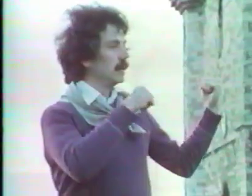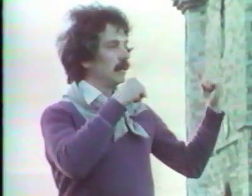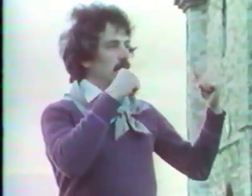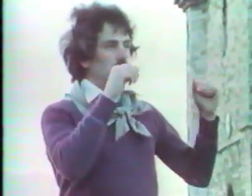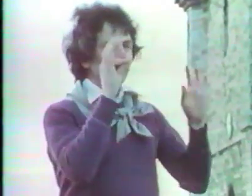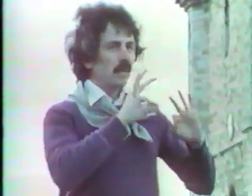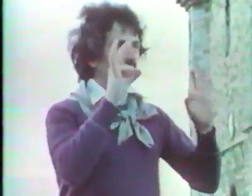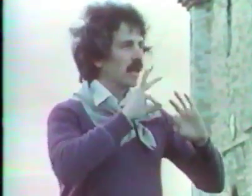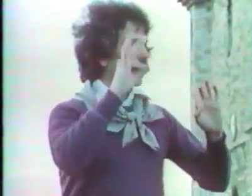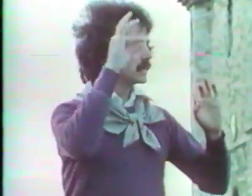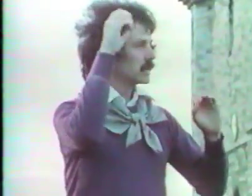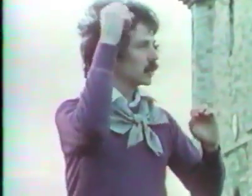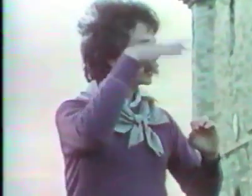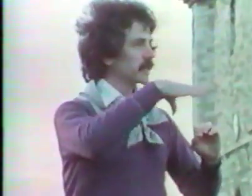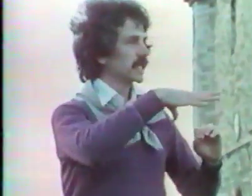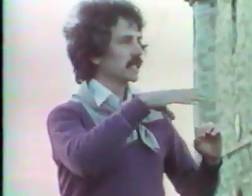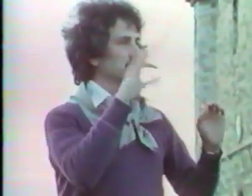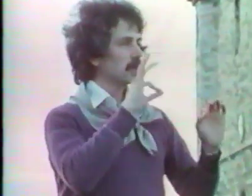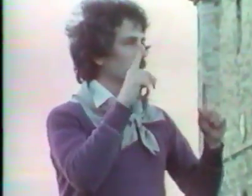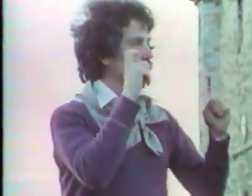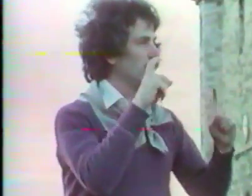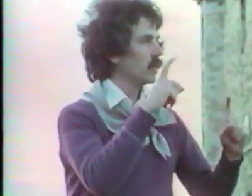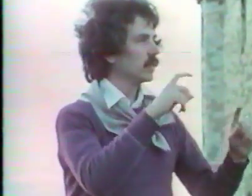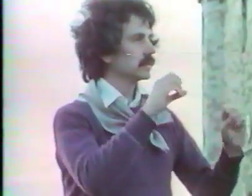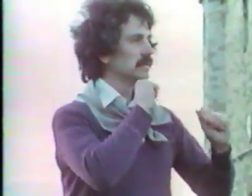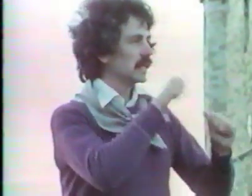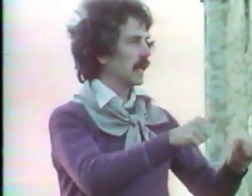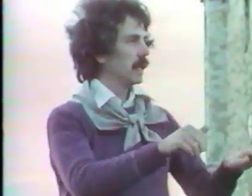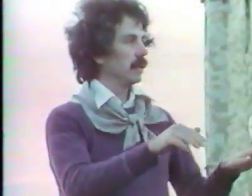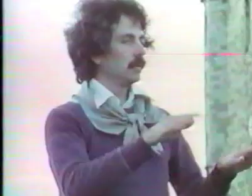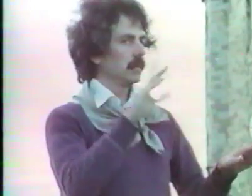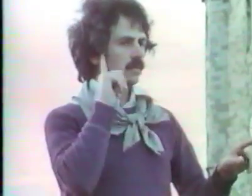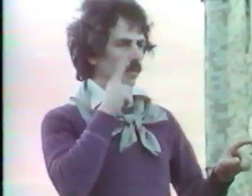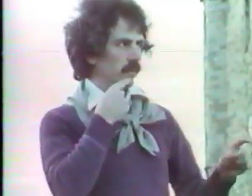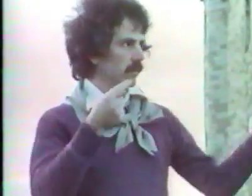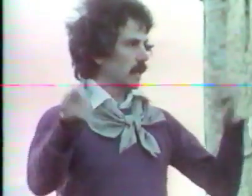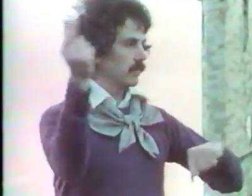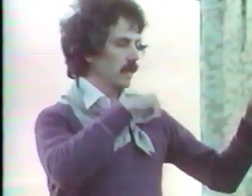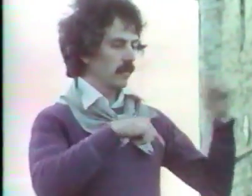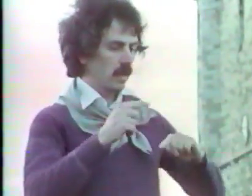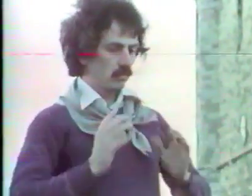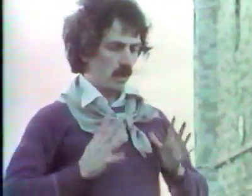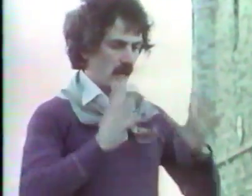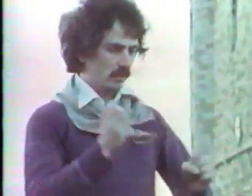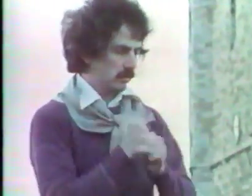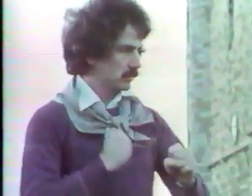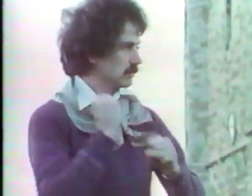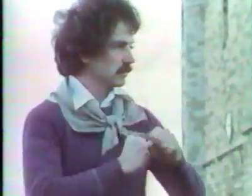espace. Il n'y avait pas de soleil, pas de photos, et les sourds, avec beaucoup de courage, se sont